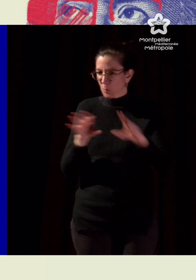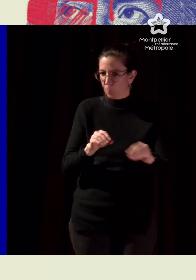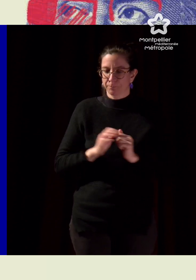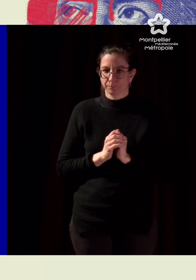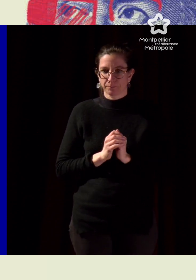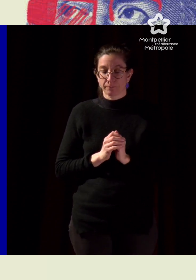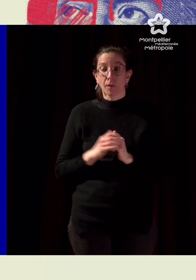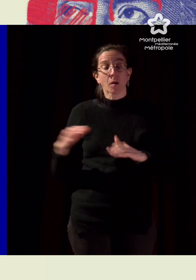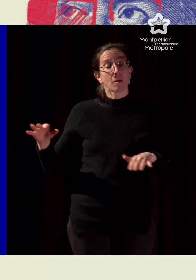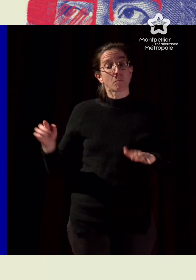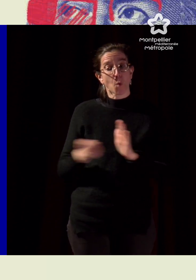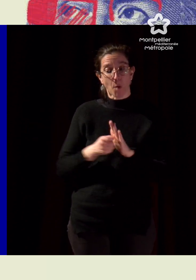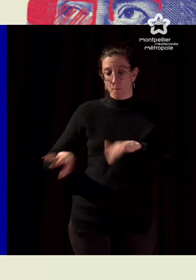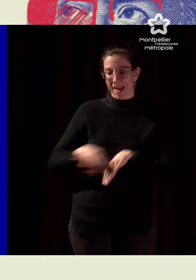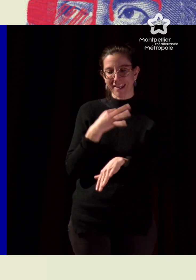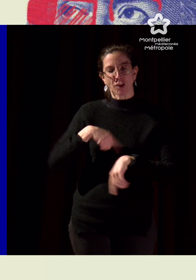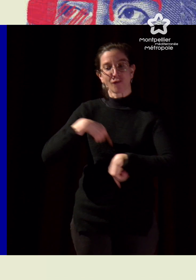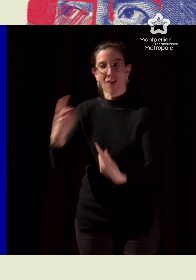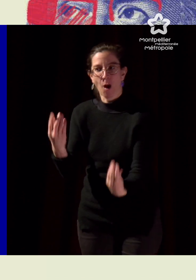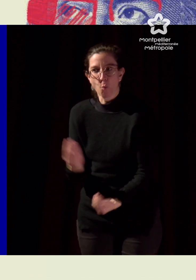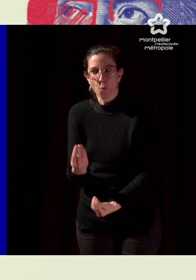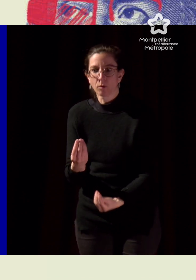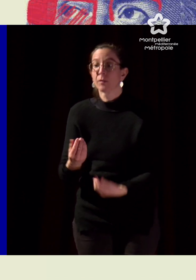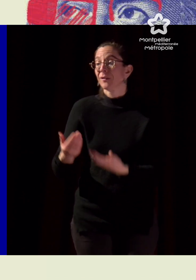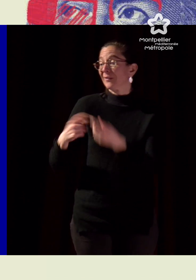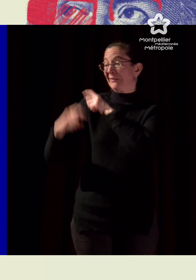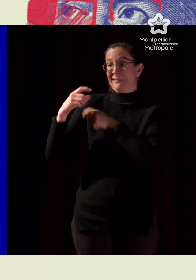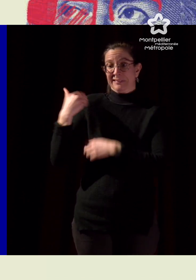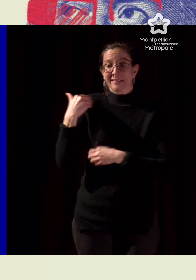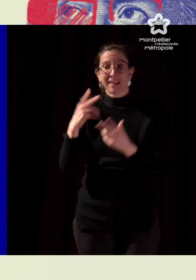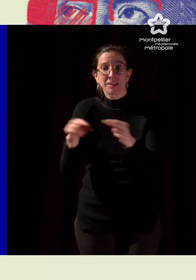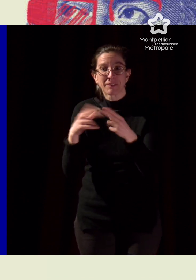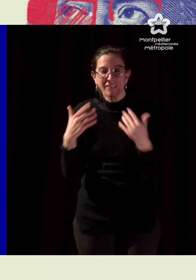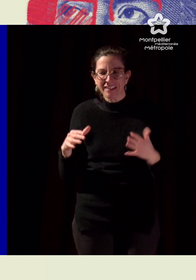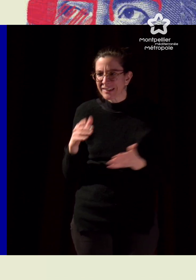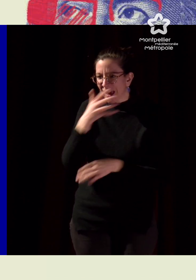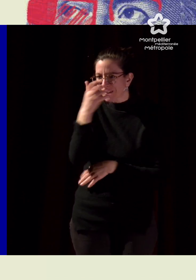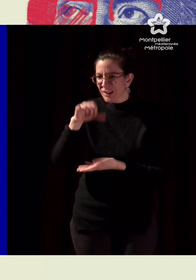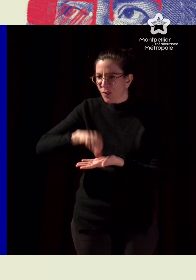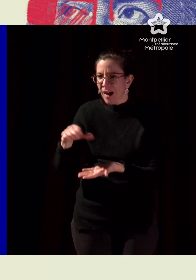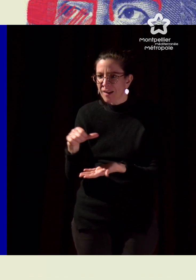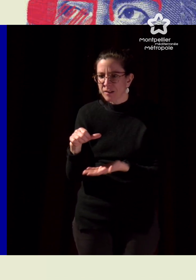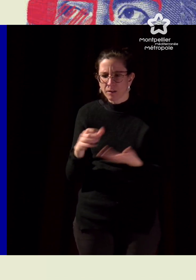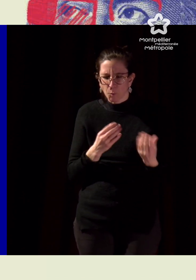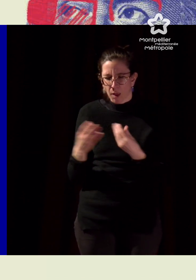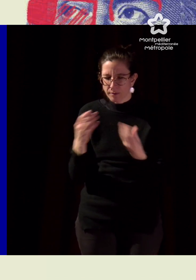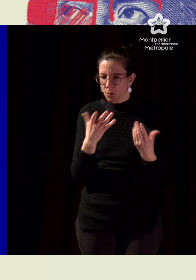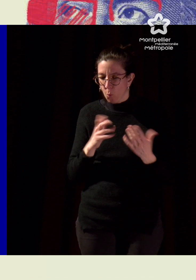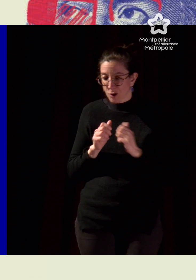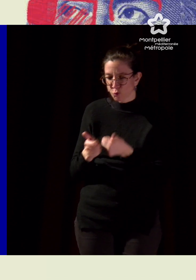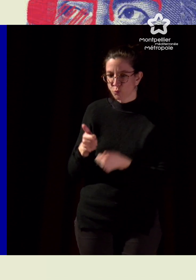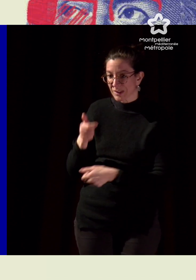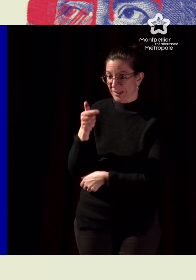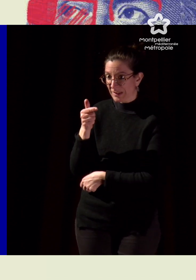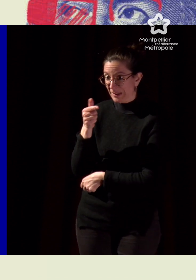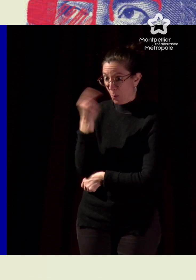se marie. Donc, je vous avais dit, par exemple, chez les populations, là, en Afrique centrale, elles sont plutôt patrilocales.